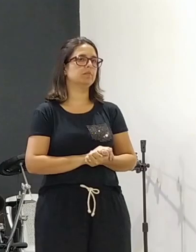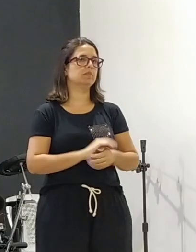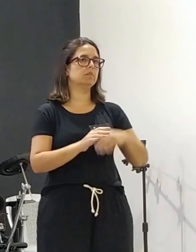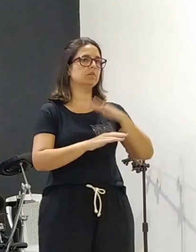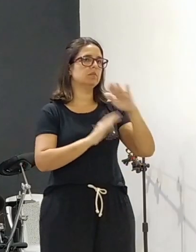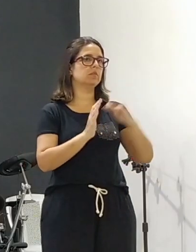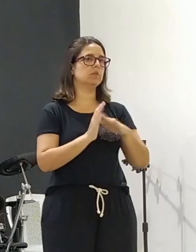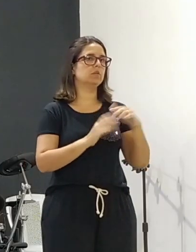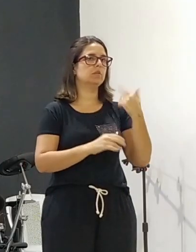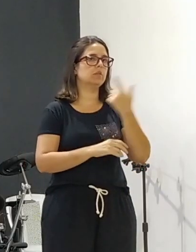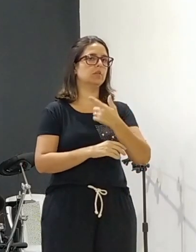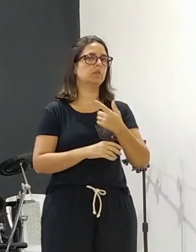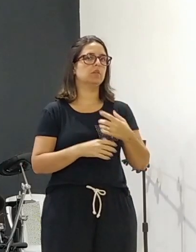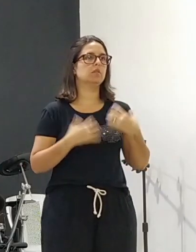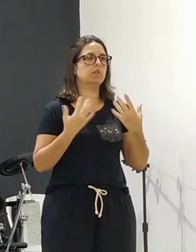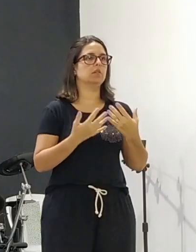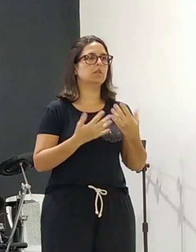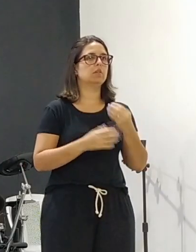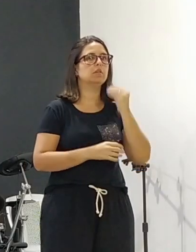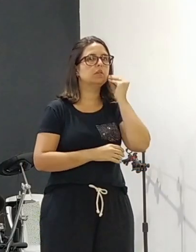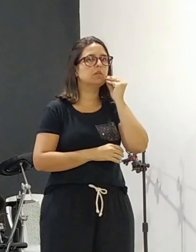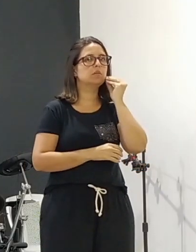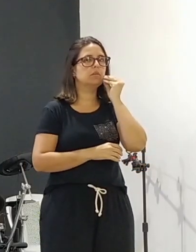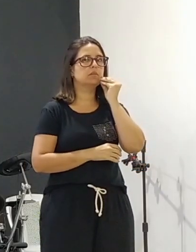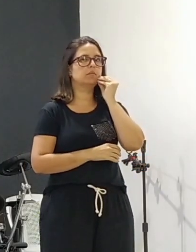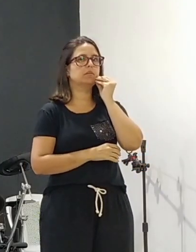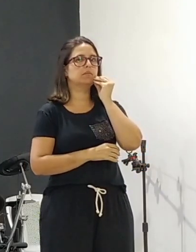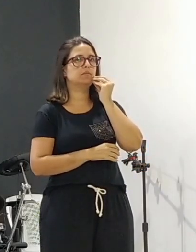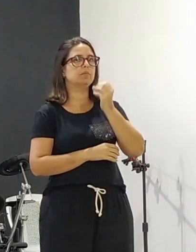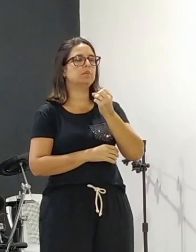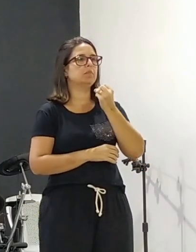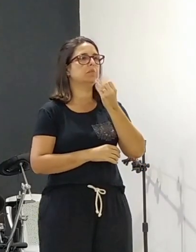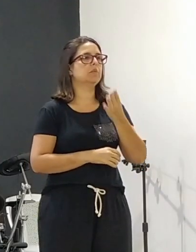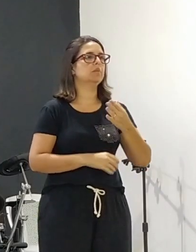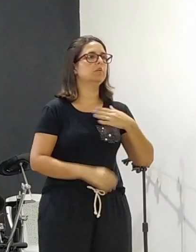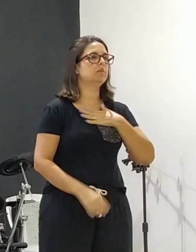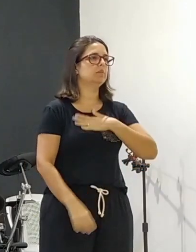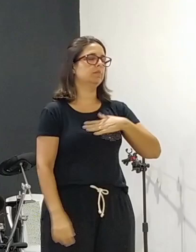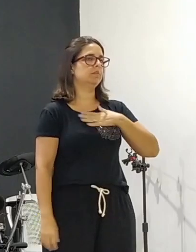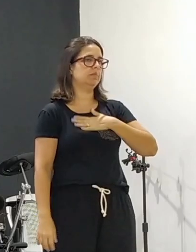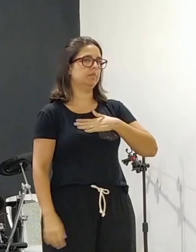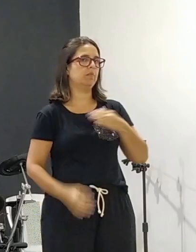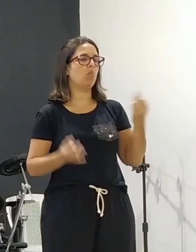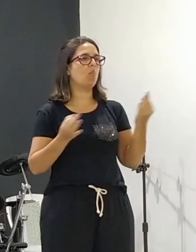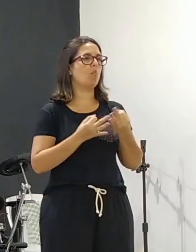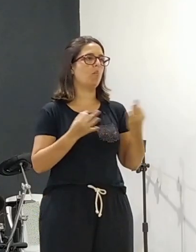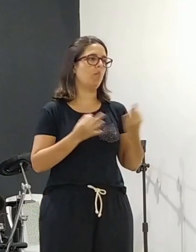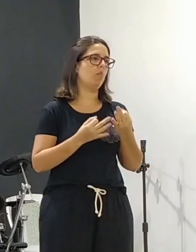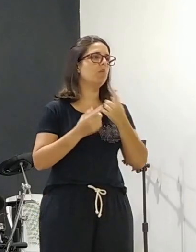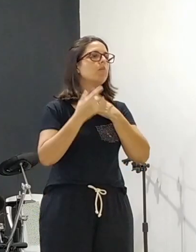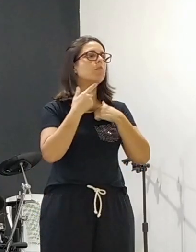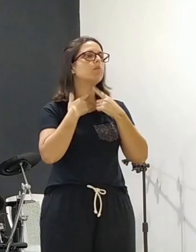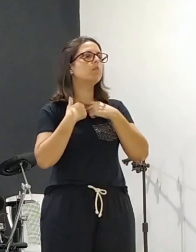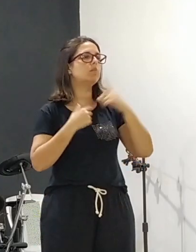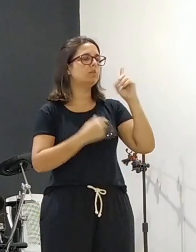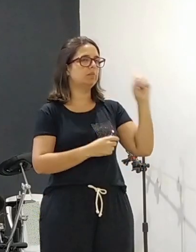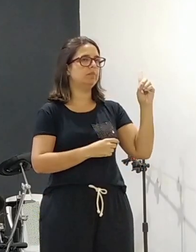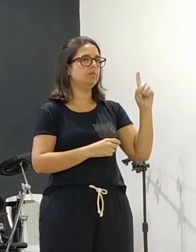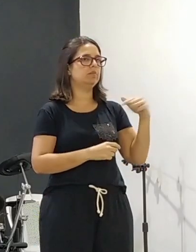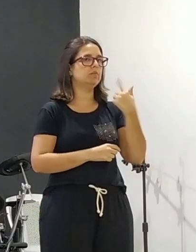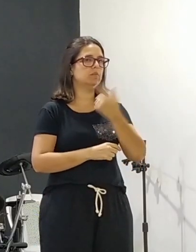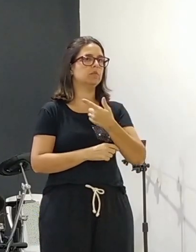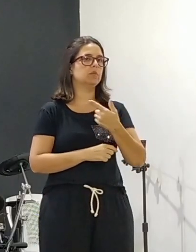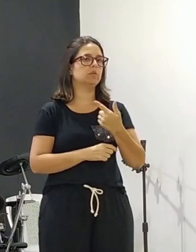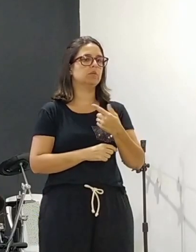todos nós queremos experimentar a boa, a agradável e a perfeita vontade de Deus. Todos